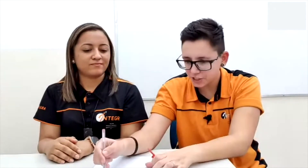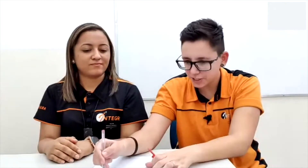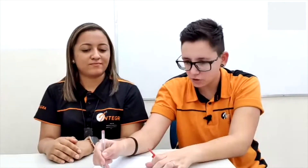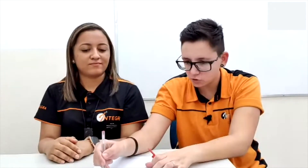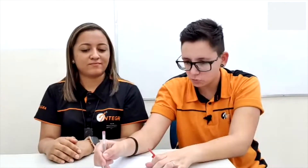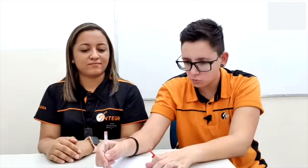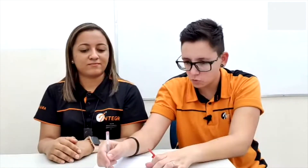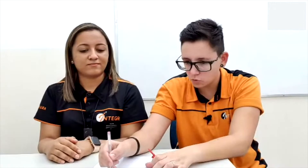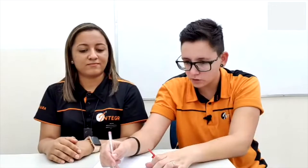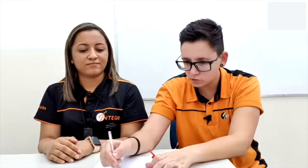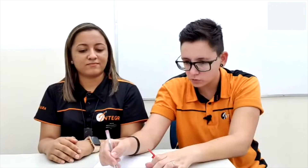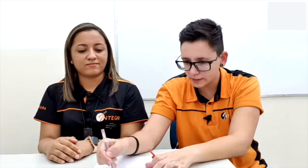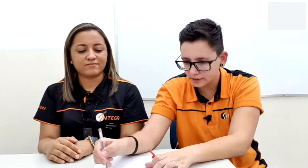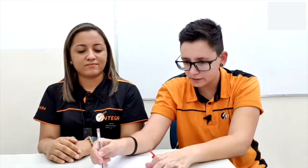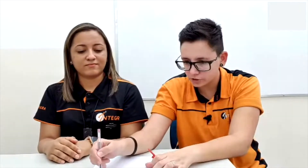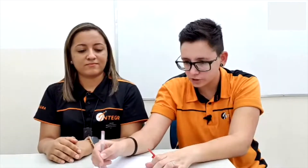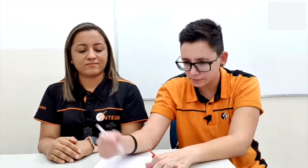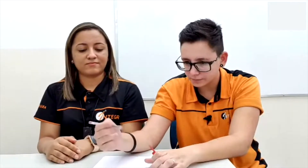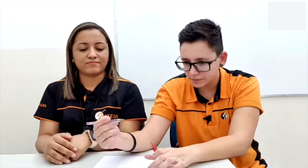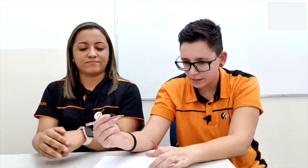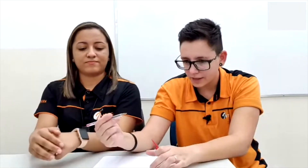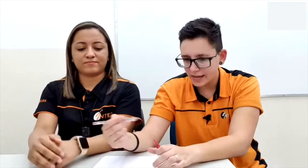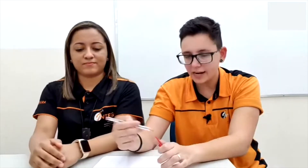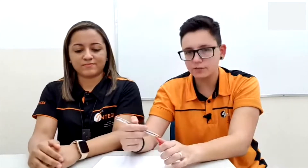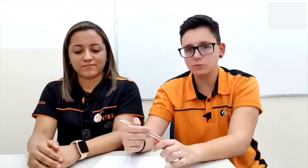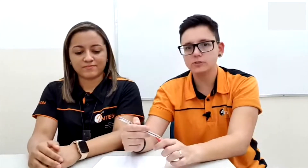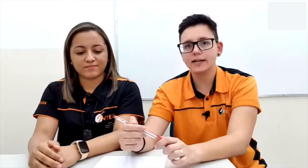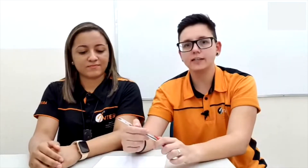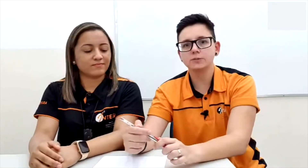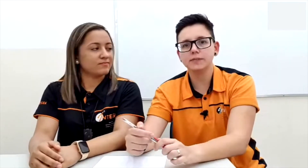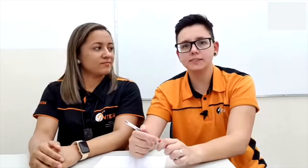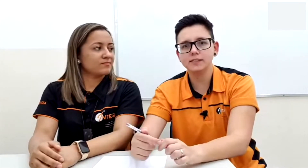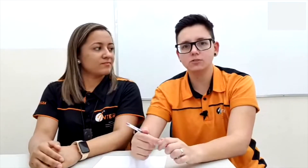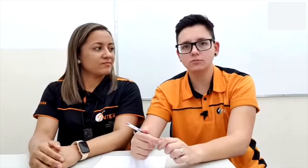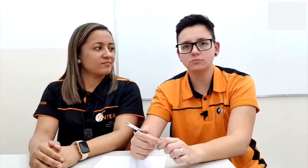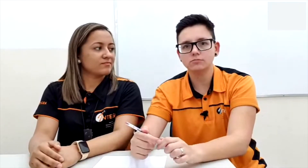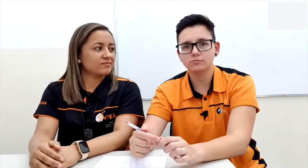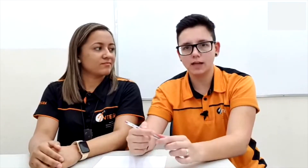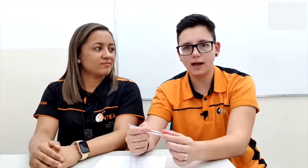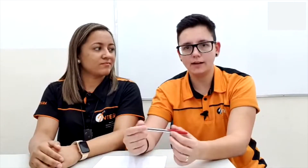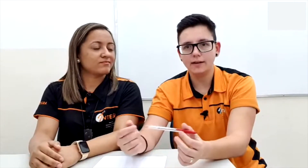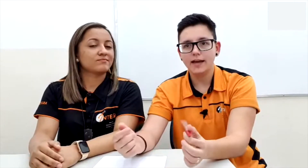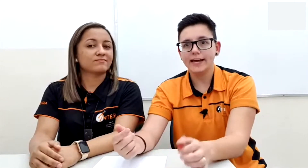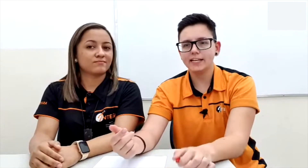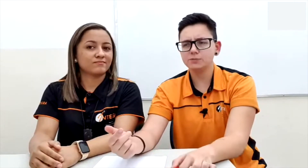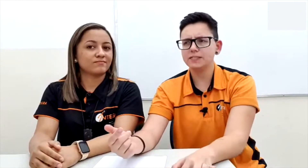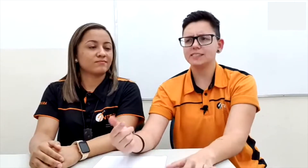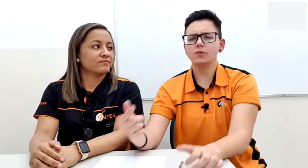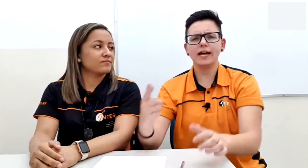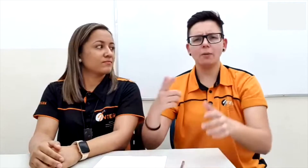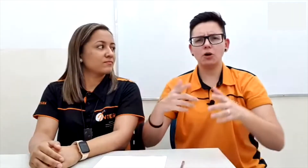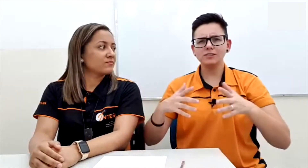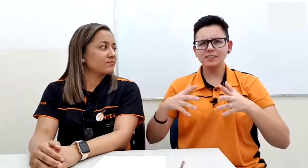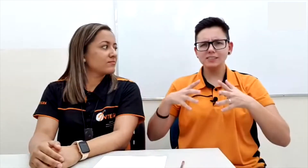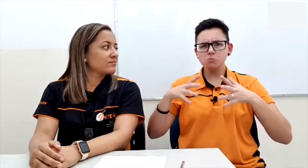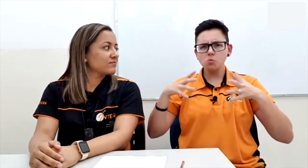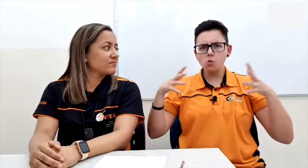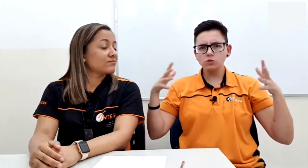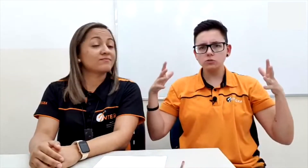aqui, ó, do muito grande, ela vai mostrar na expressão, tá? É na expressão que ela mostra esse muito grande.